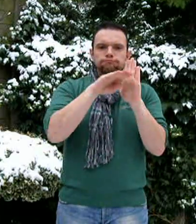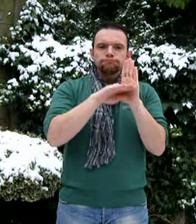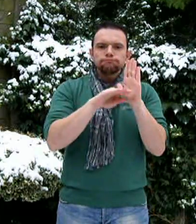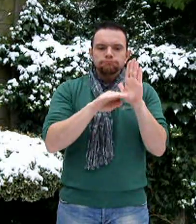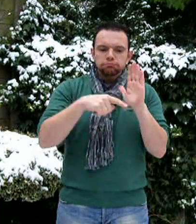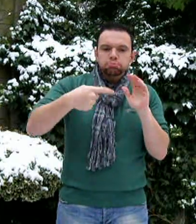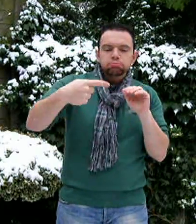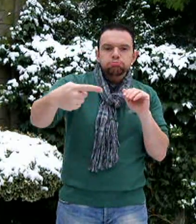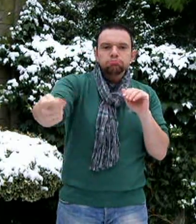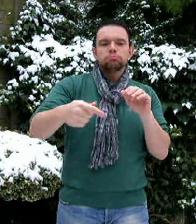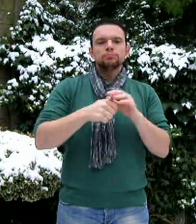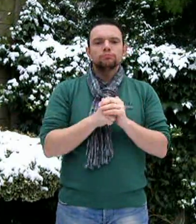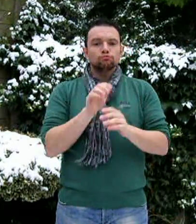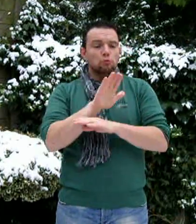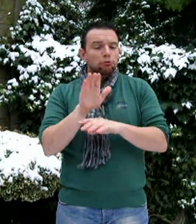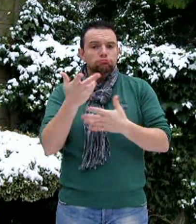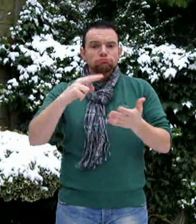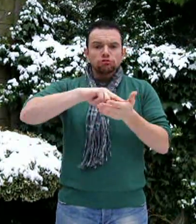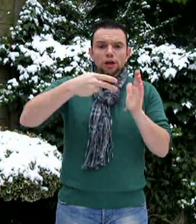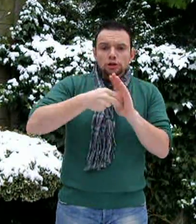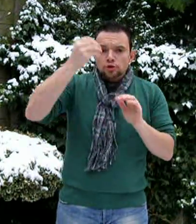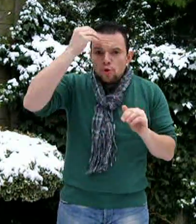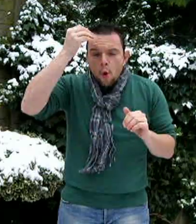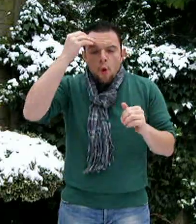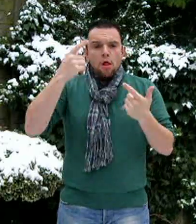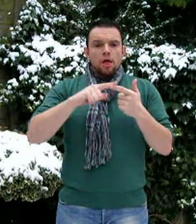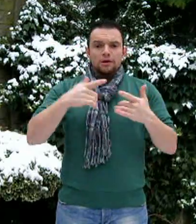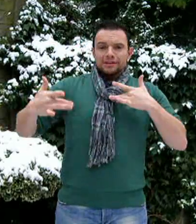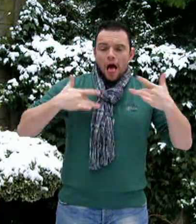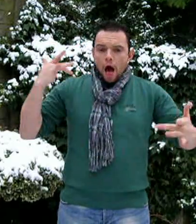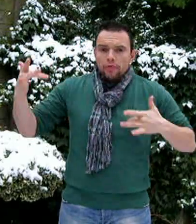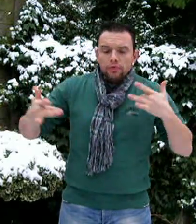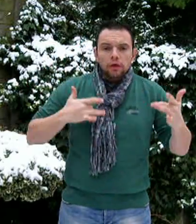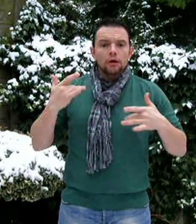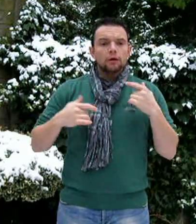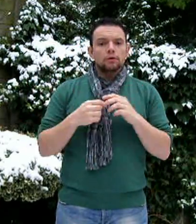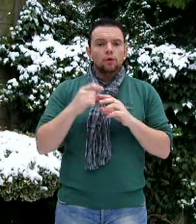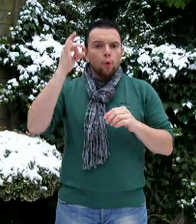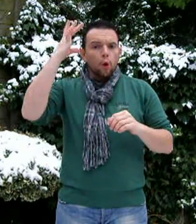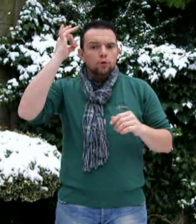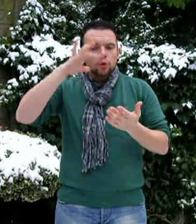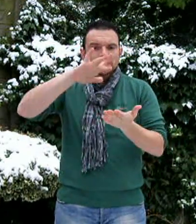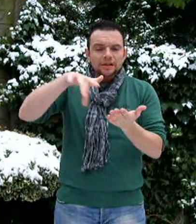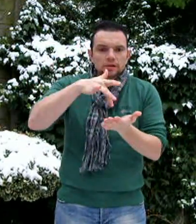cultuurmarkt kan je alle informatie vinden over wat er te doen is in Antwerpen rond cultuur. Over